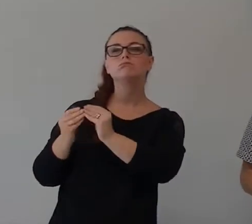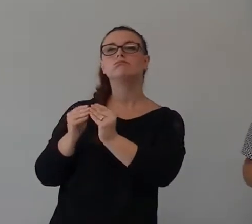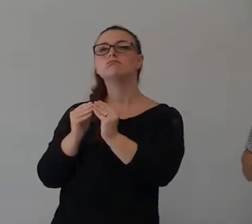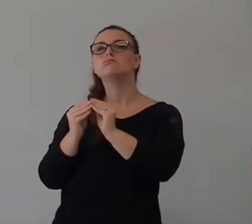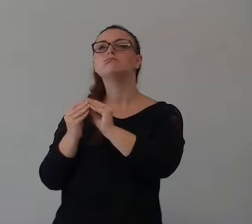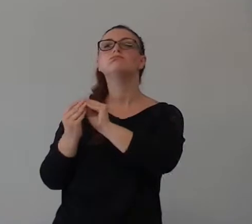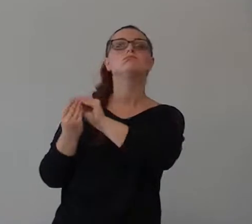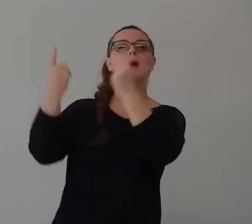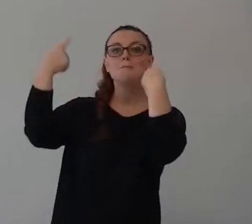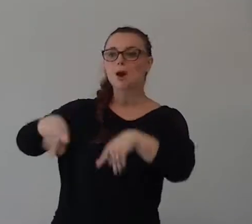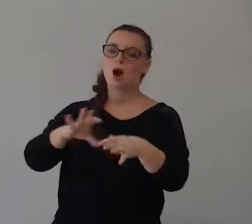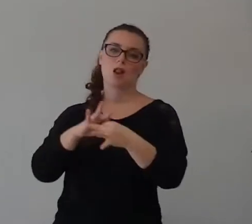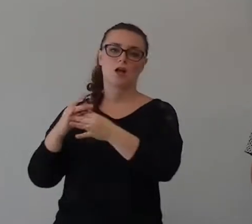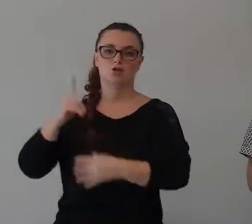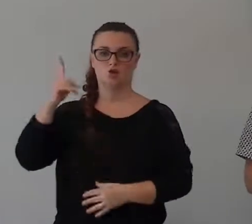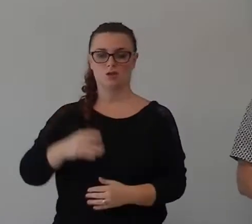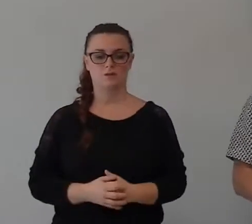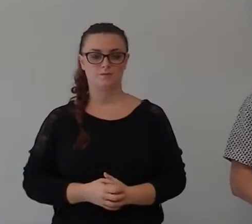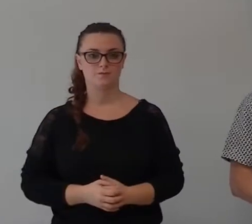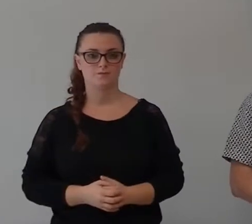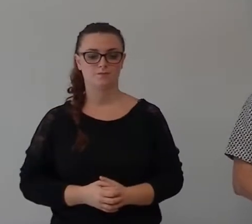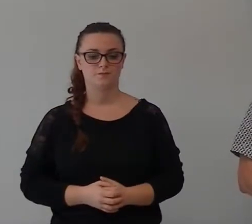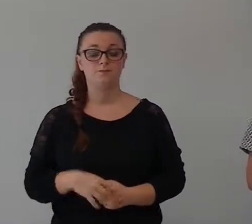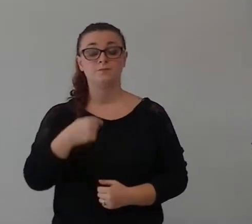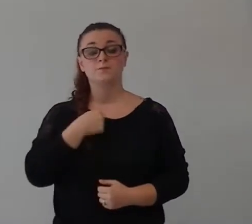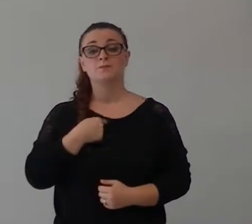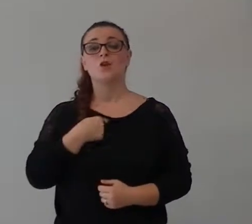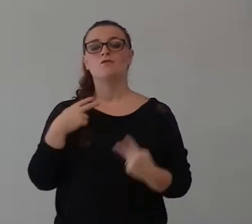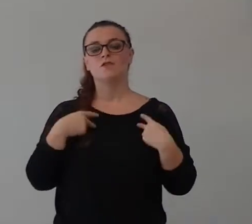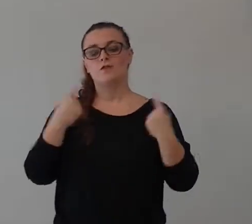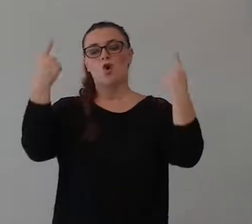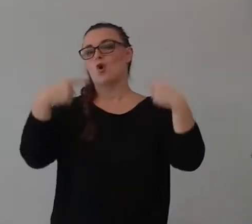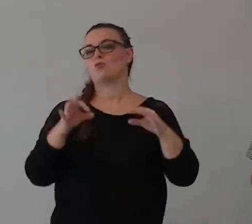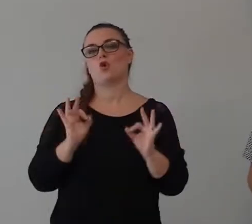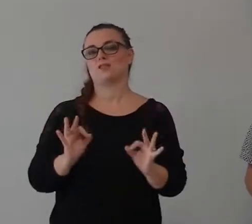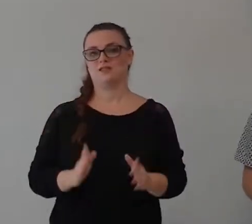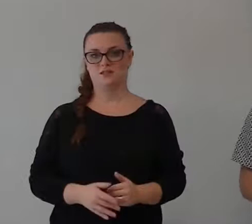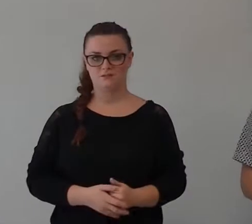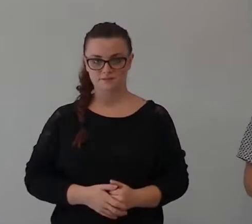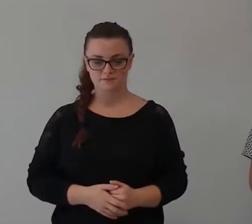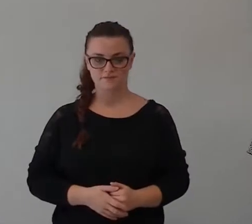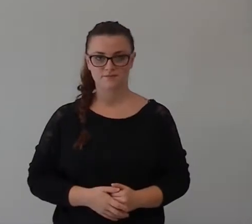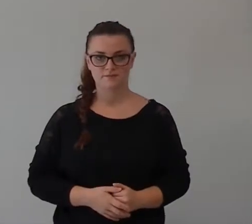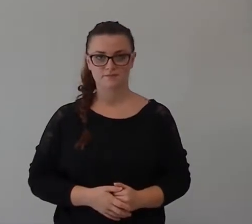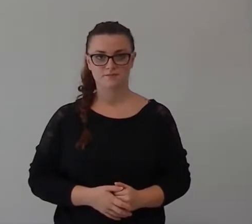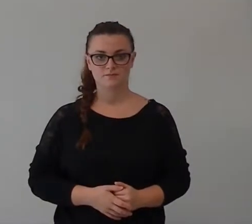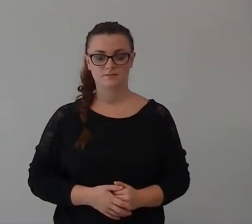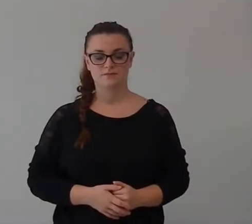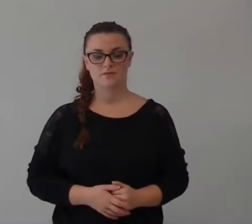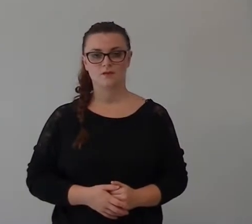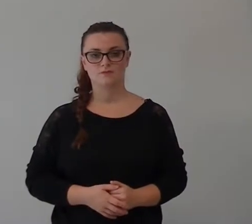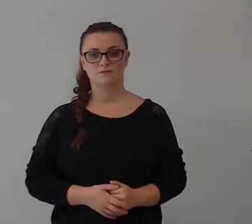Sapete, personalmente io vivo questa realtà, perché io non penso che sia stato un caso